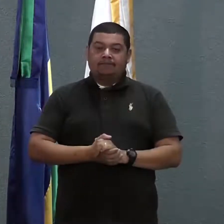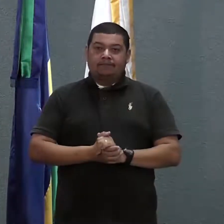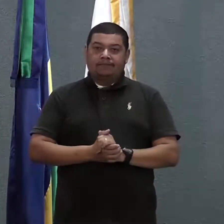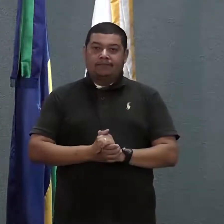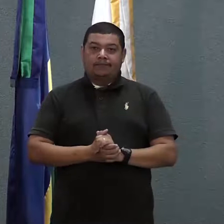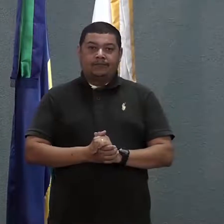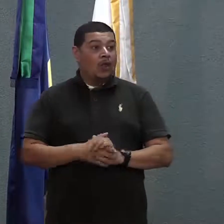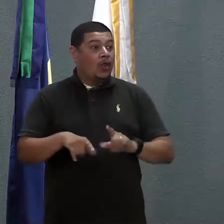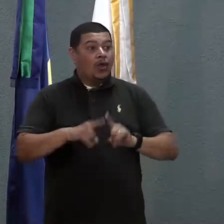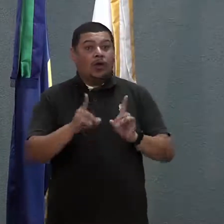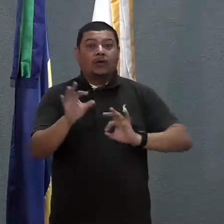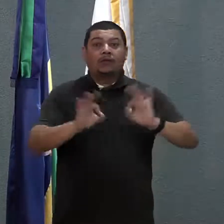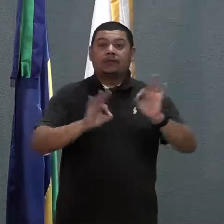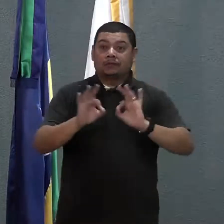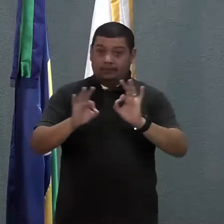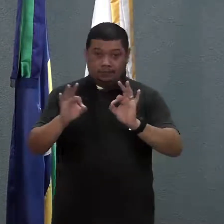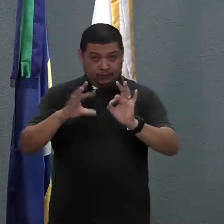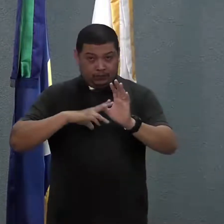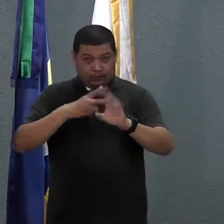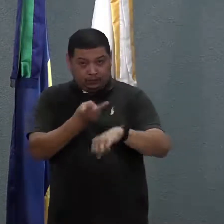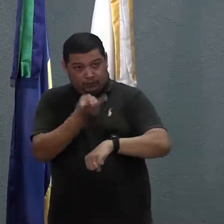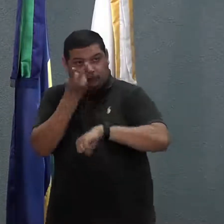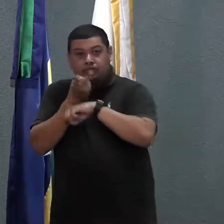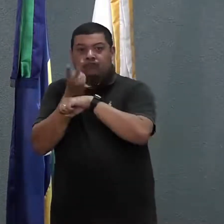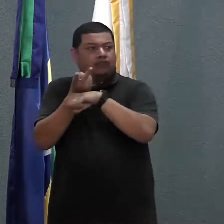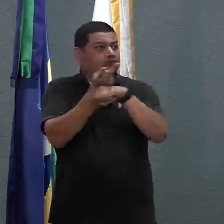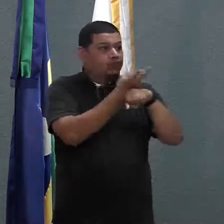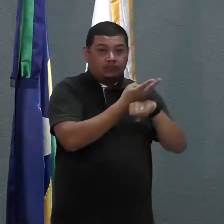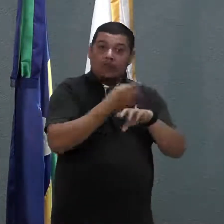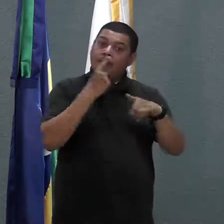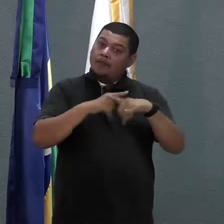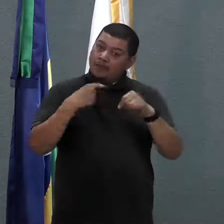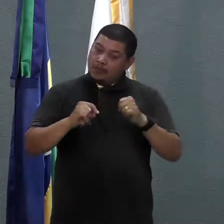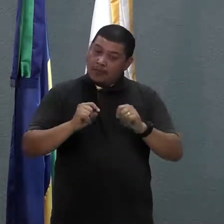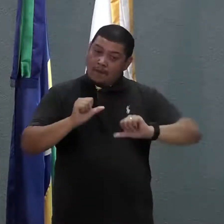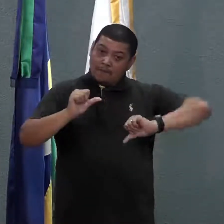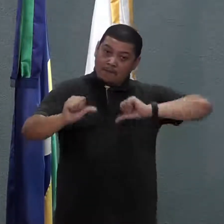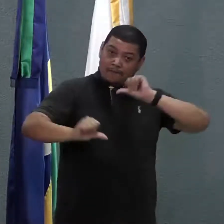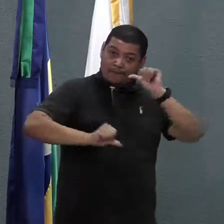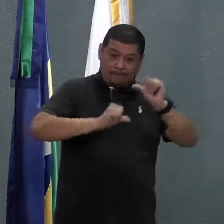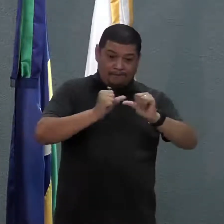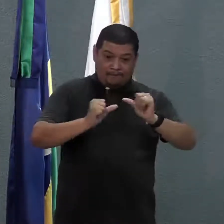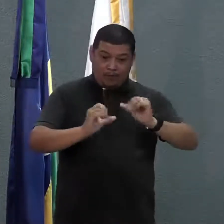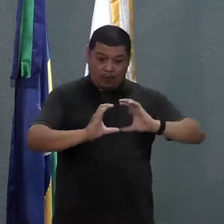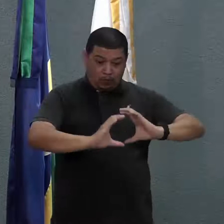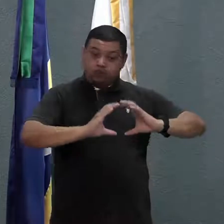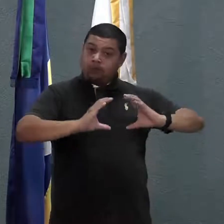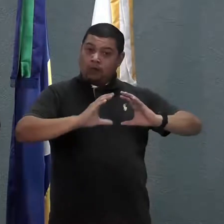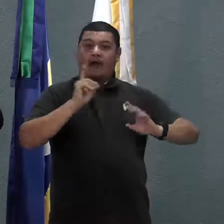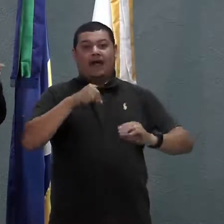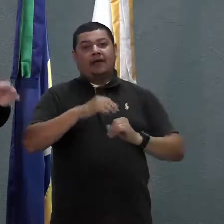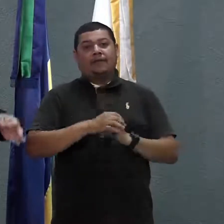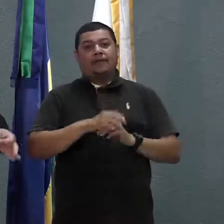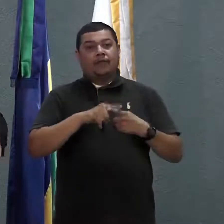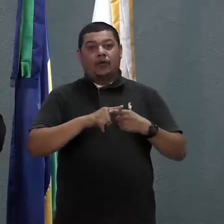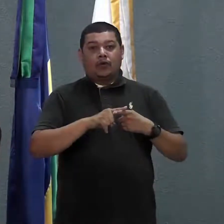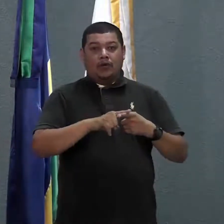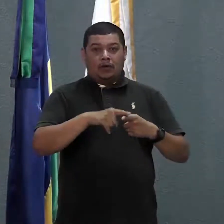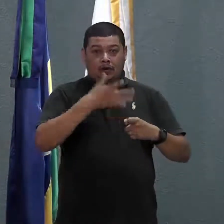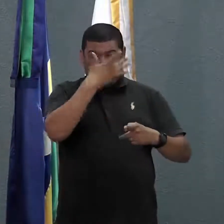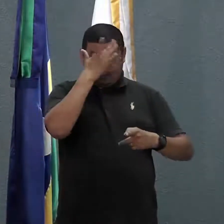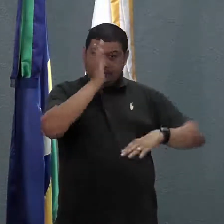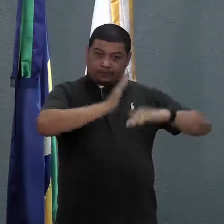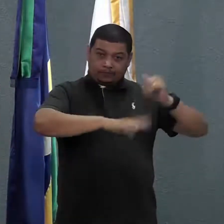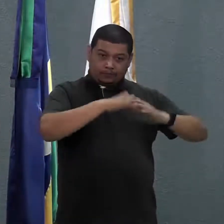vai corrigir com fiscalização para que haja mudança desses tubos e para que o engenheiro, nesse